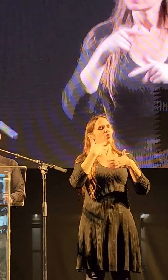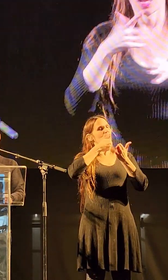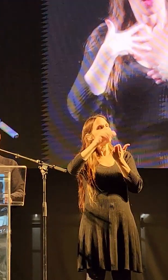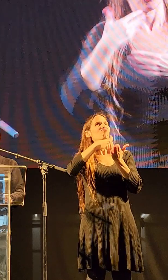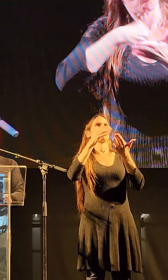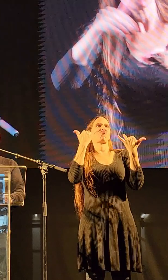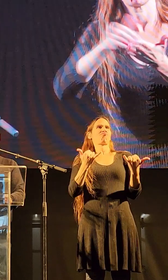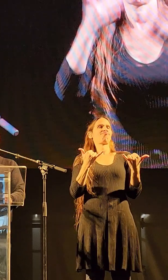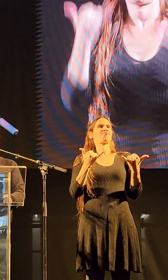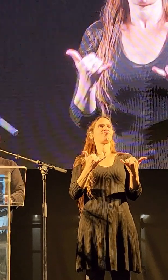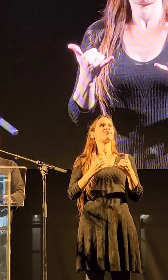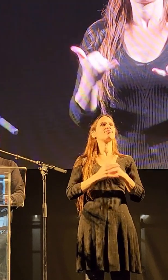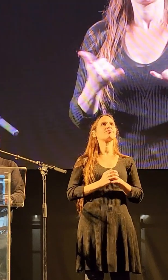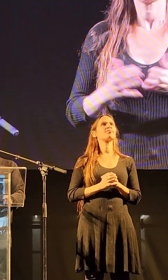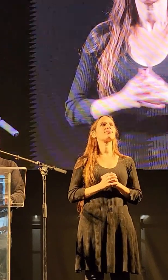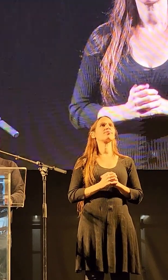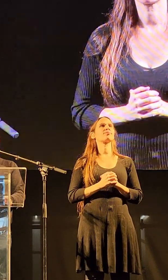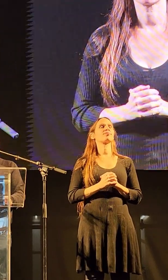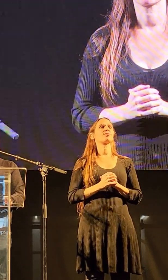מכאן.